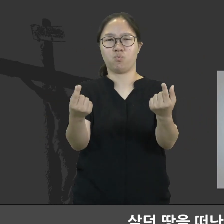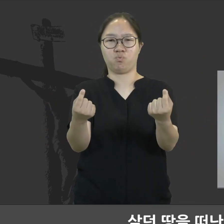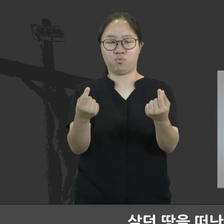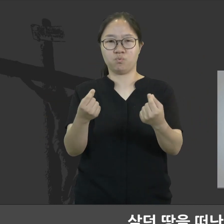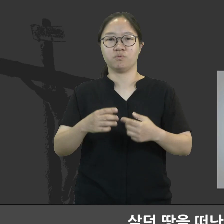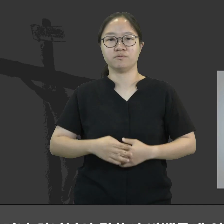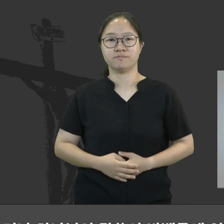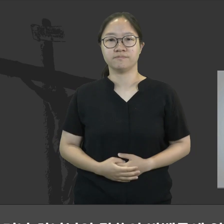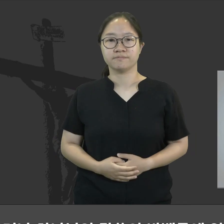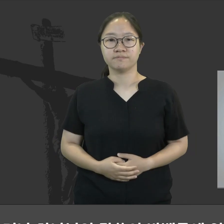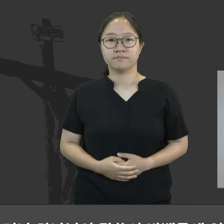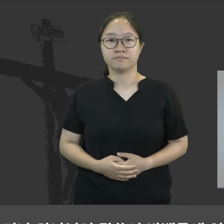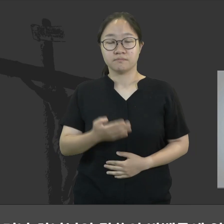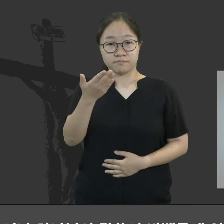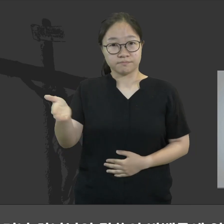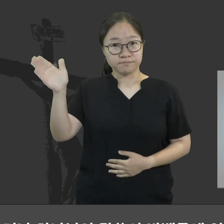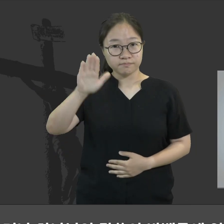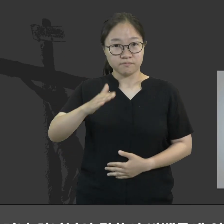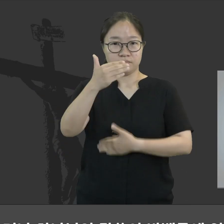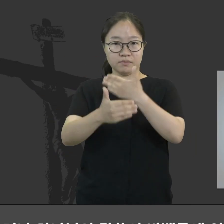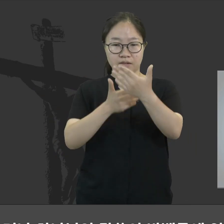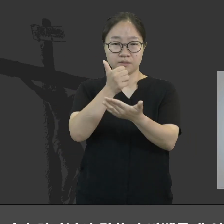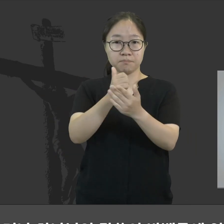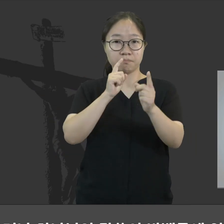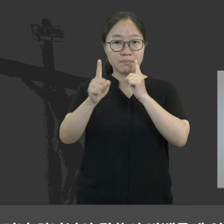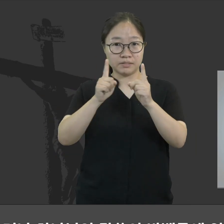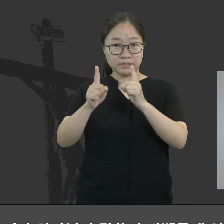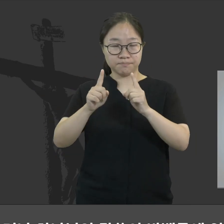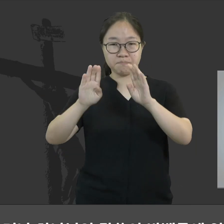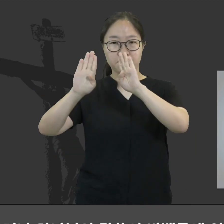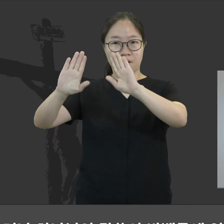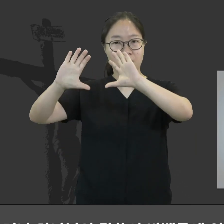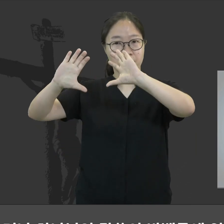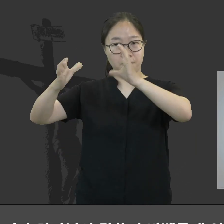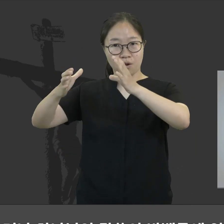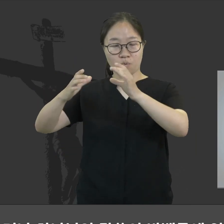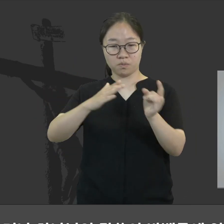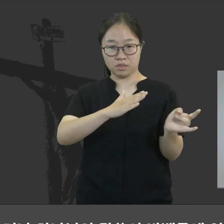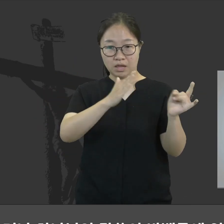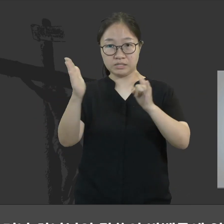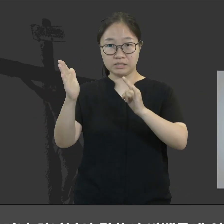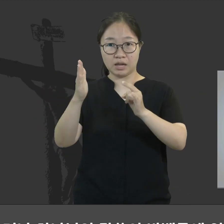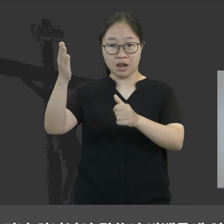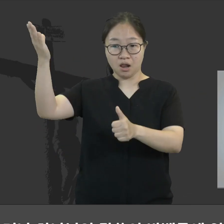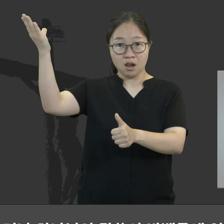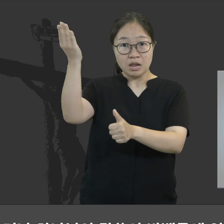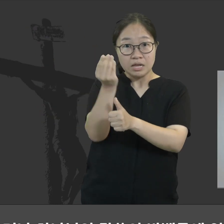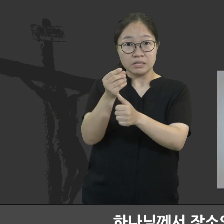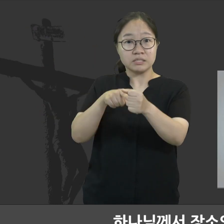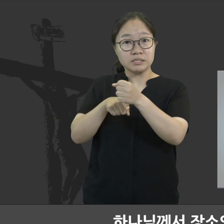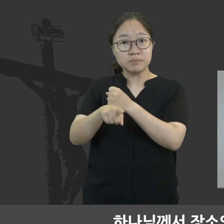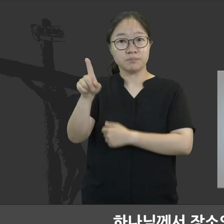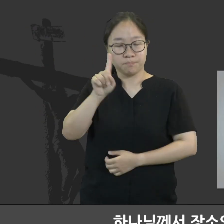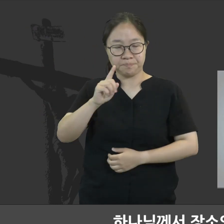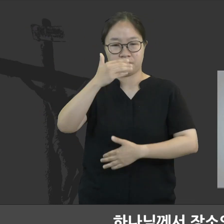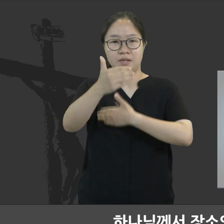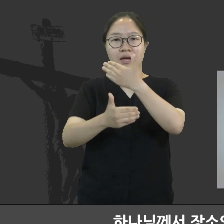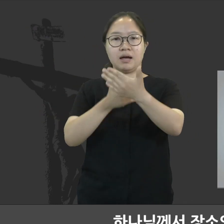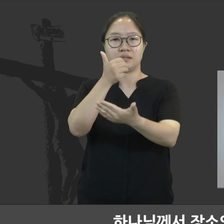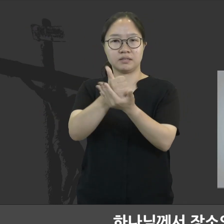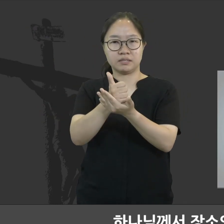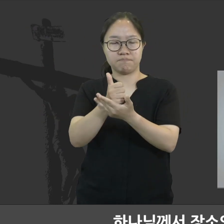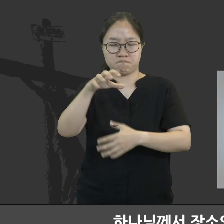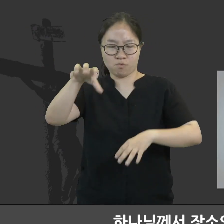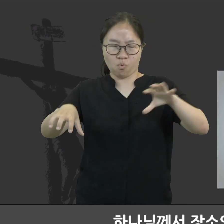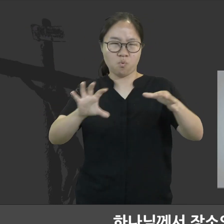의미했죠. 그러나 하나님의 말씀이 바벨론에 있는 에스겔에게 임했다는 사실은 하나님께서